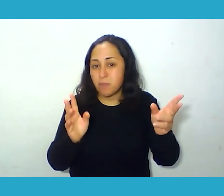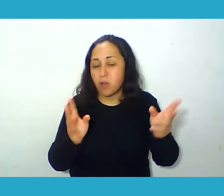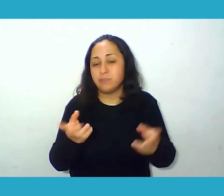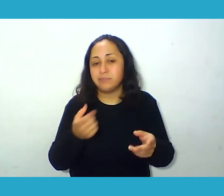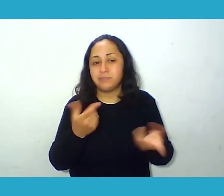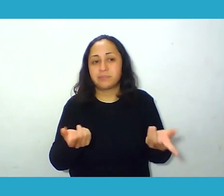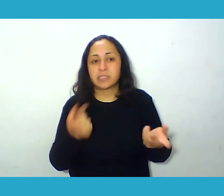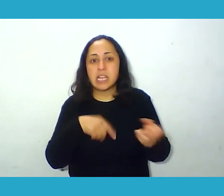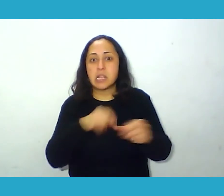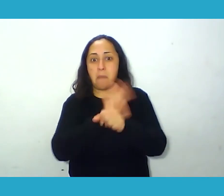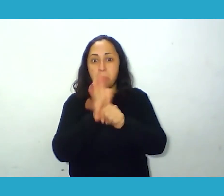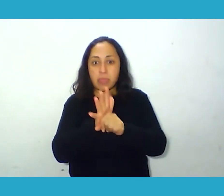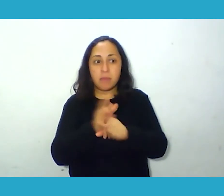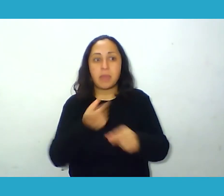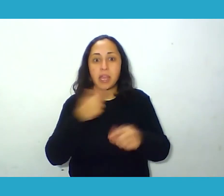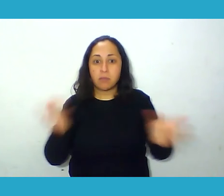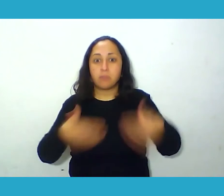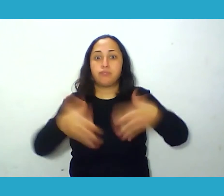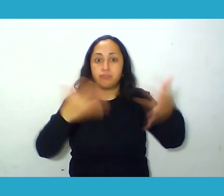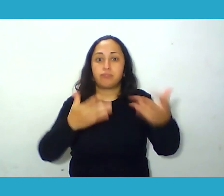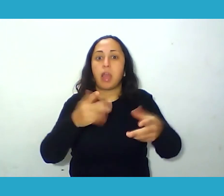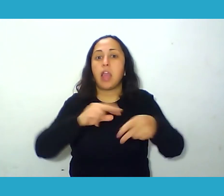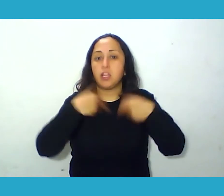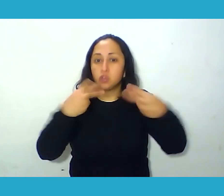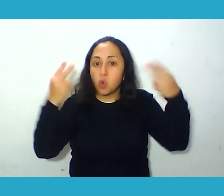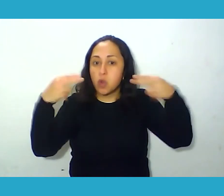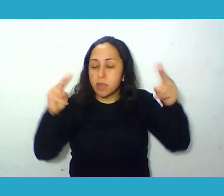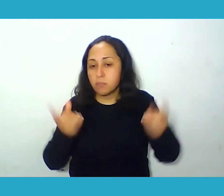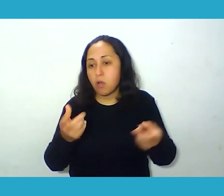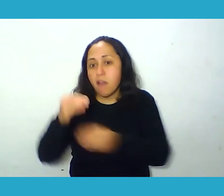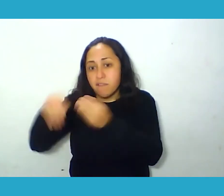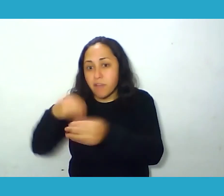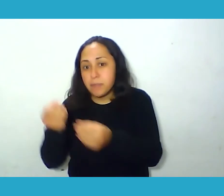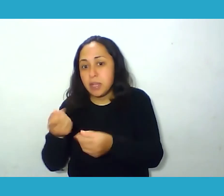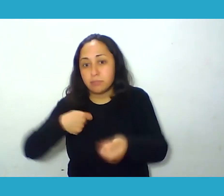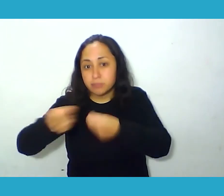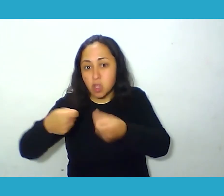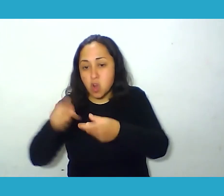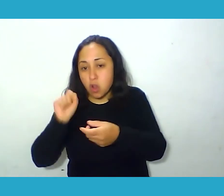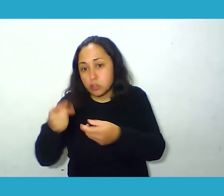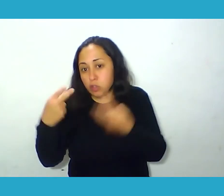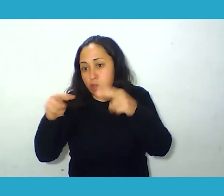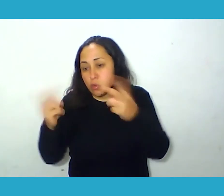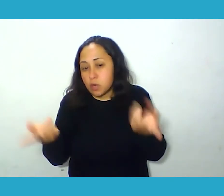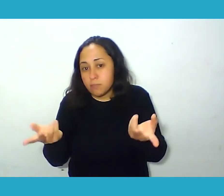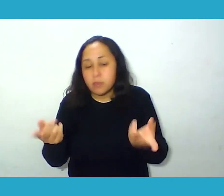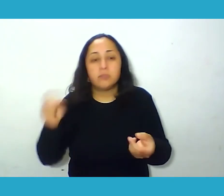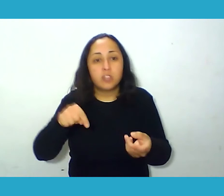medio de esta pandemia reactivar el turismo. Hay muchísimas familias que viven de él. Esta obra permite